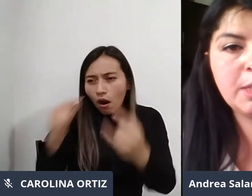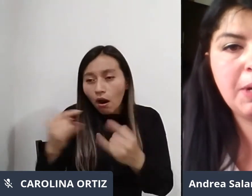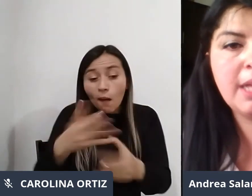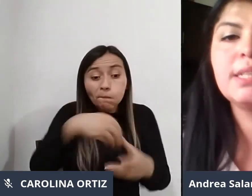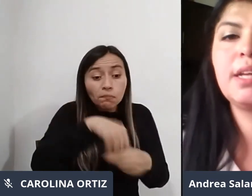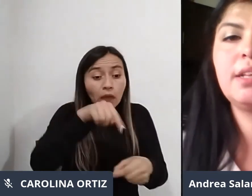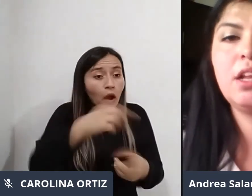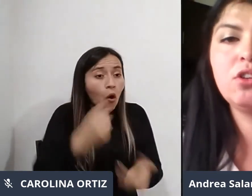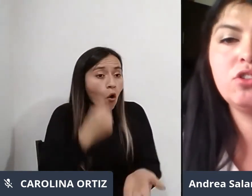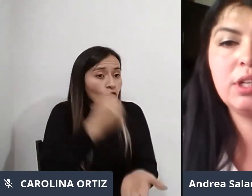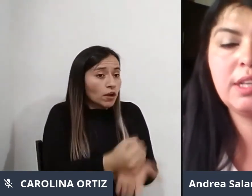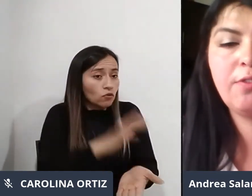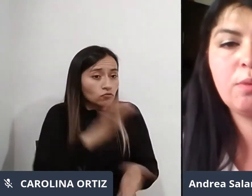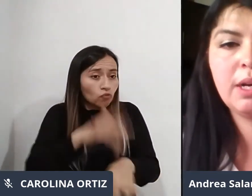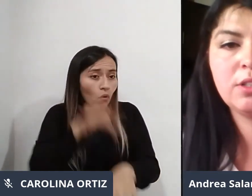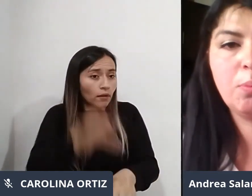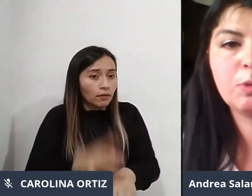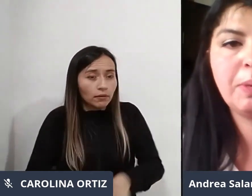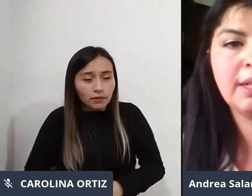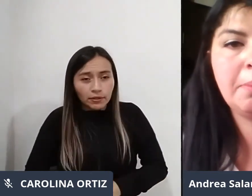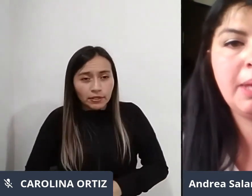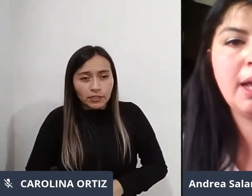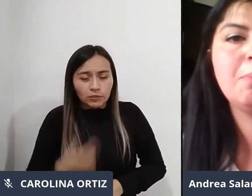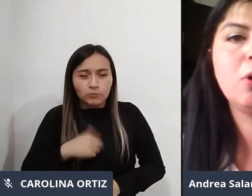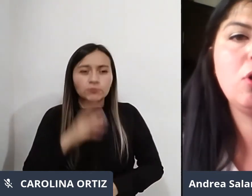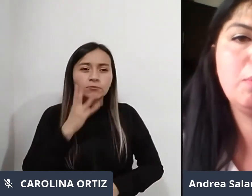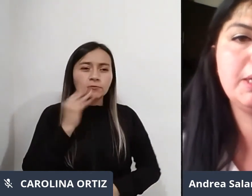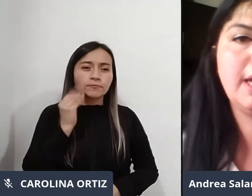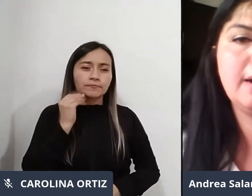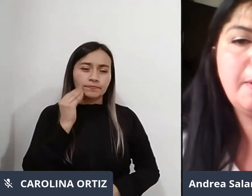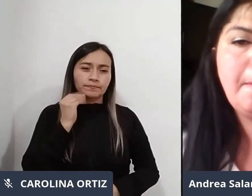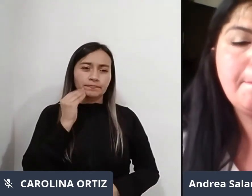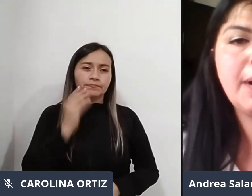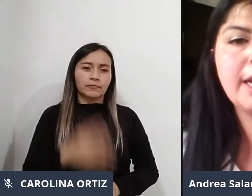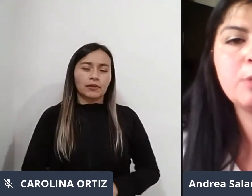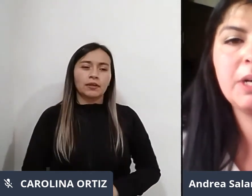dentro de las experiencias que he tenido yo en esta formación pospandemia, he podido